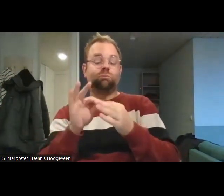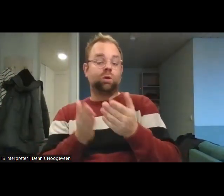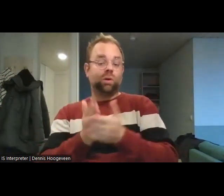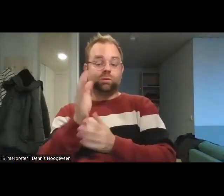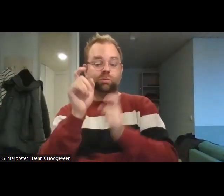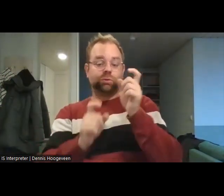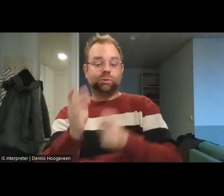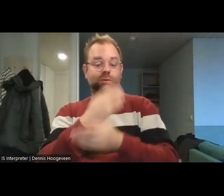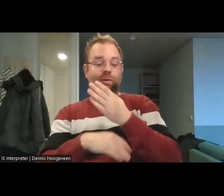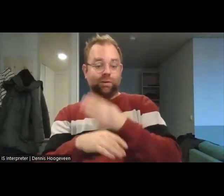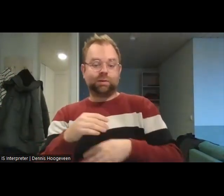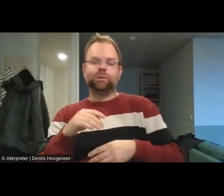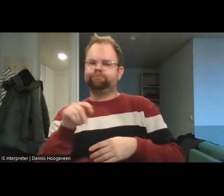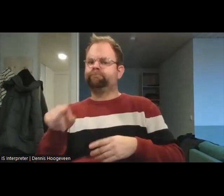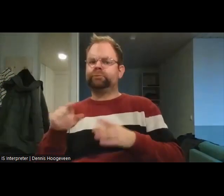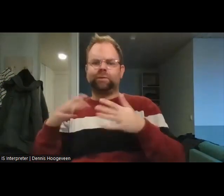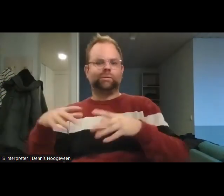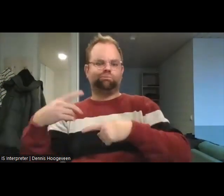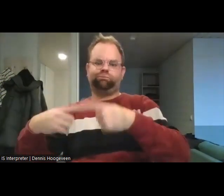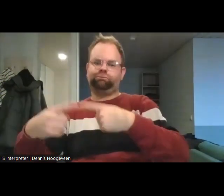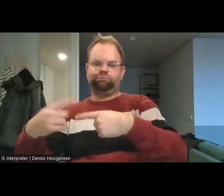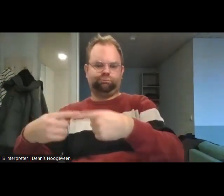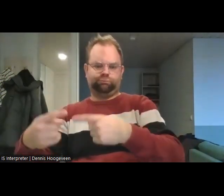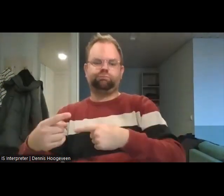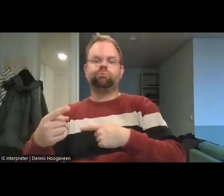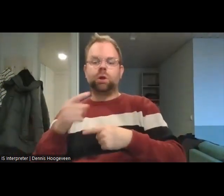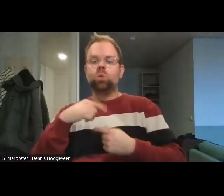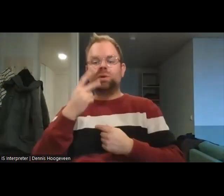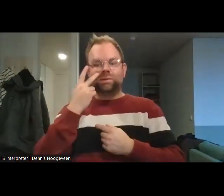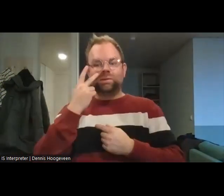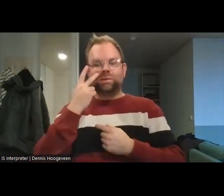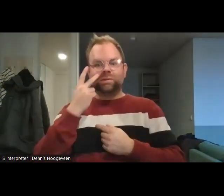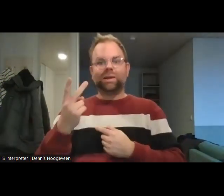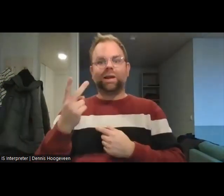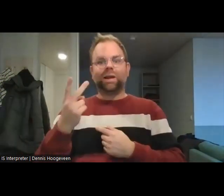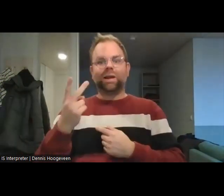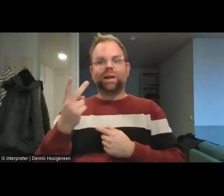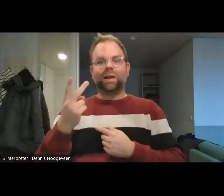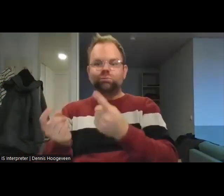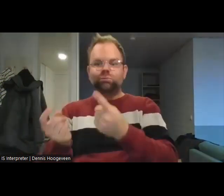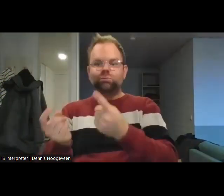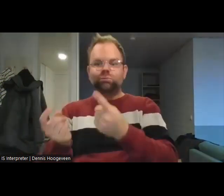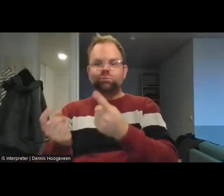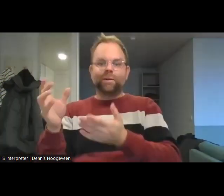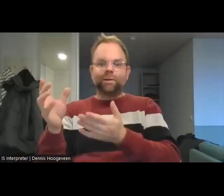travaille là-dessus et nous pouvons essayer de